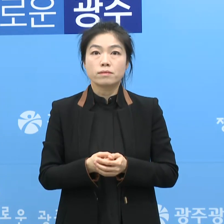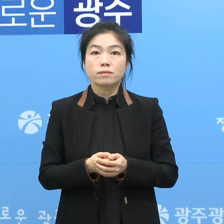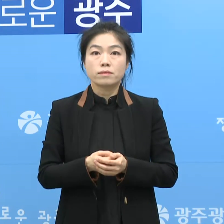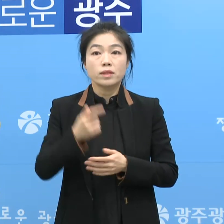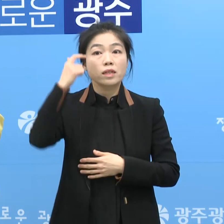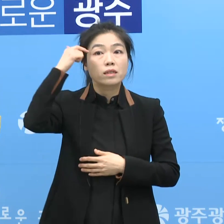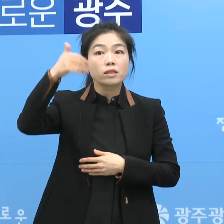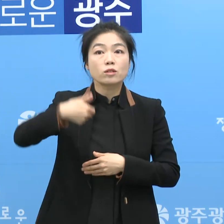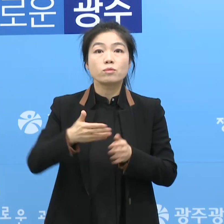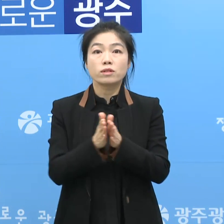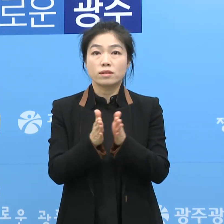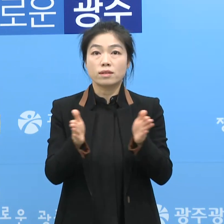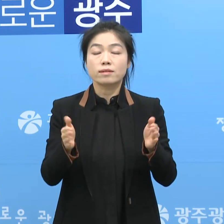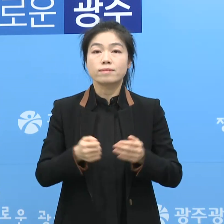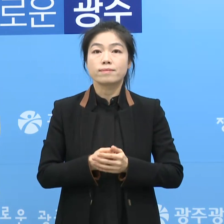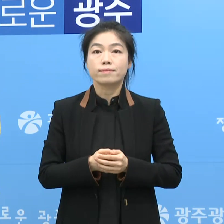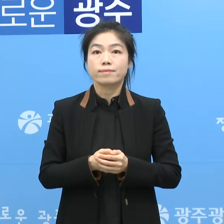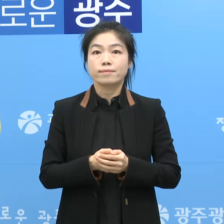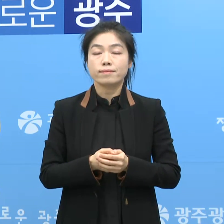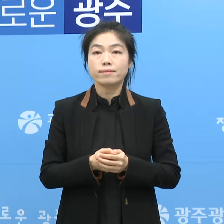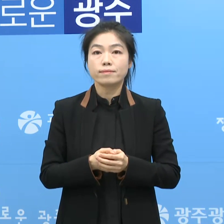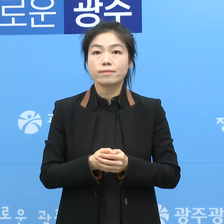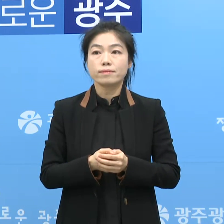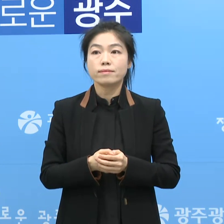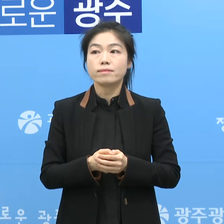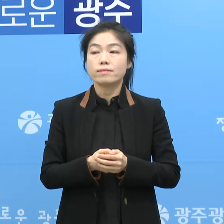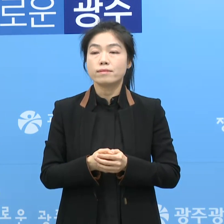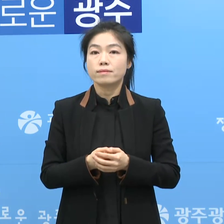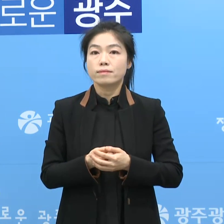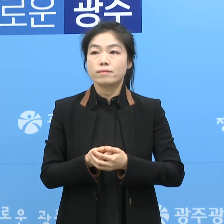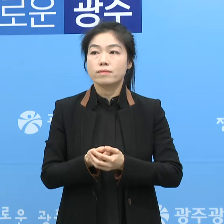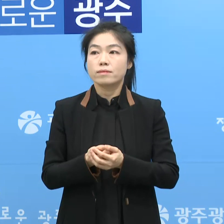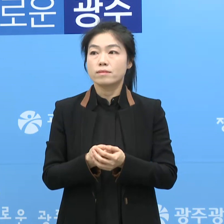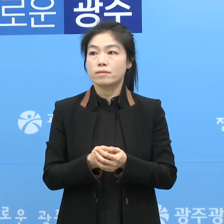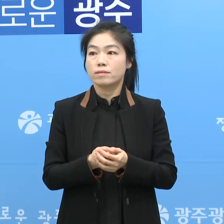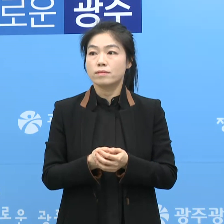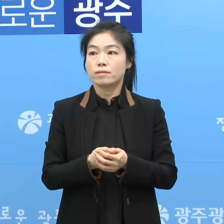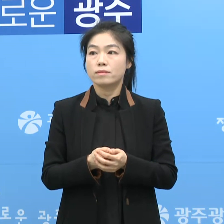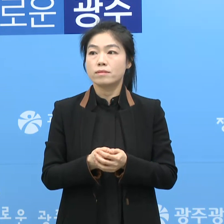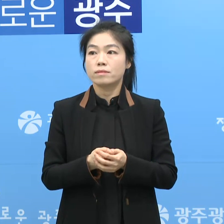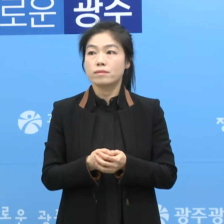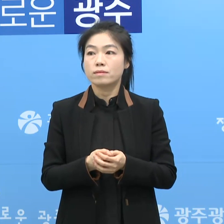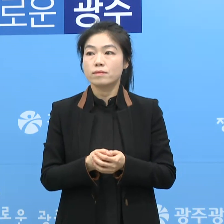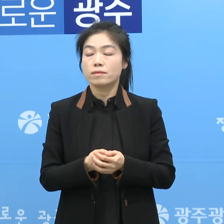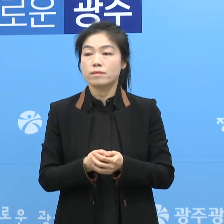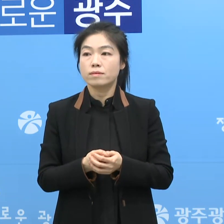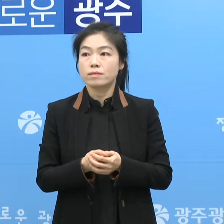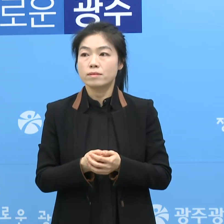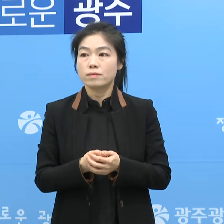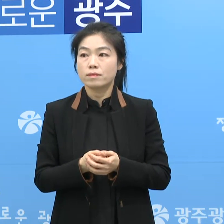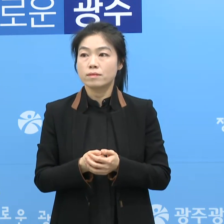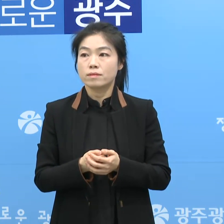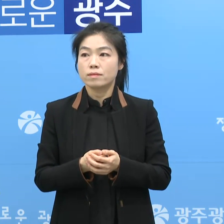질문 받겠습니다. 예, 김재현 기자님. 예, KBC 김재현입니다.